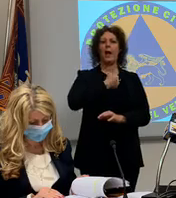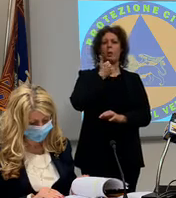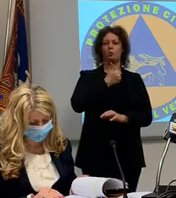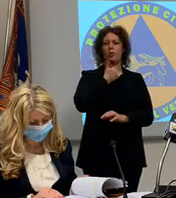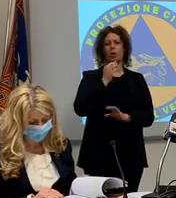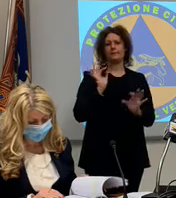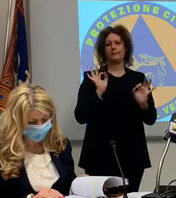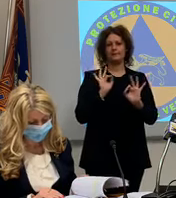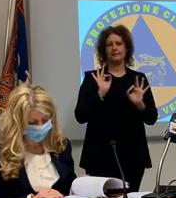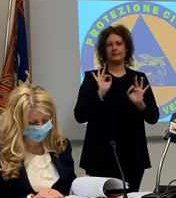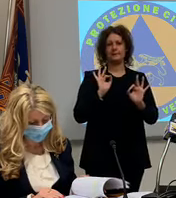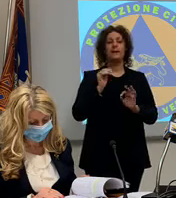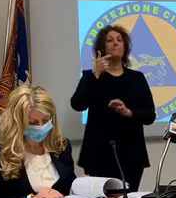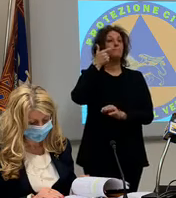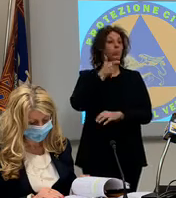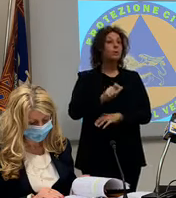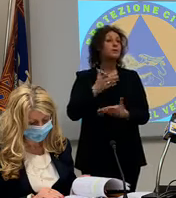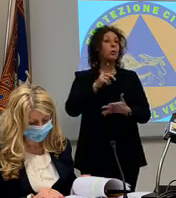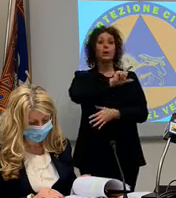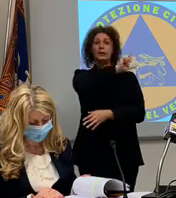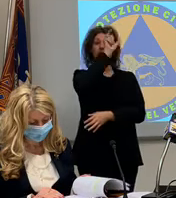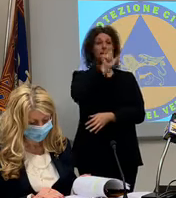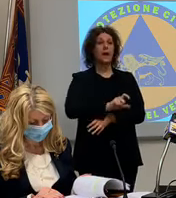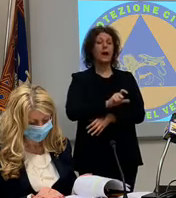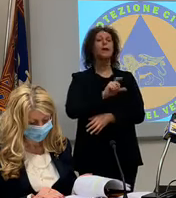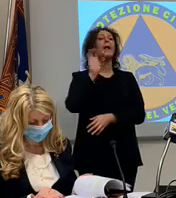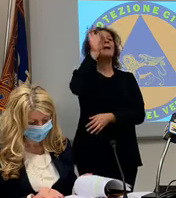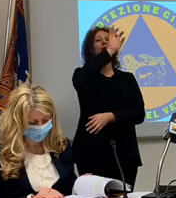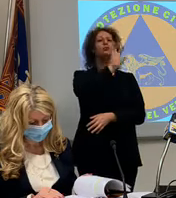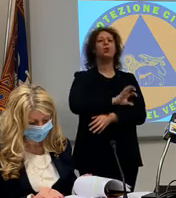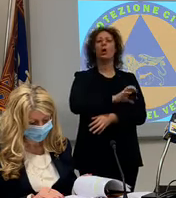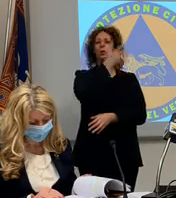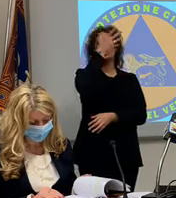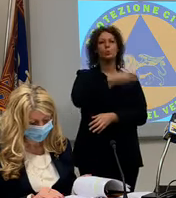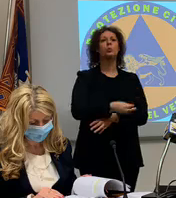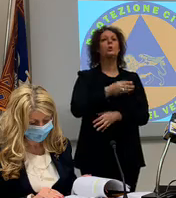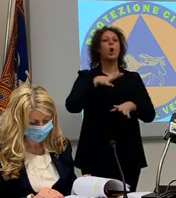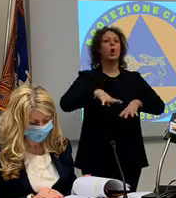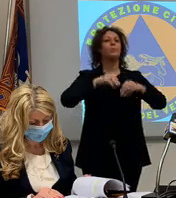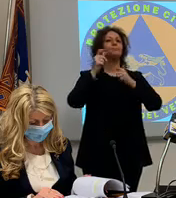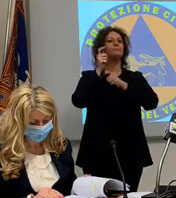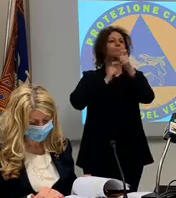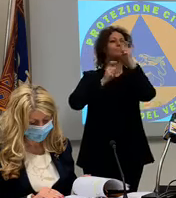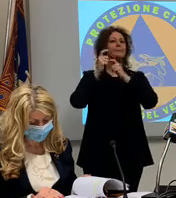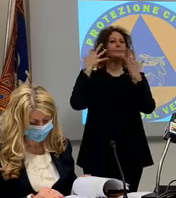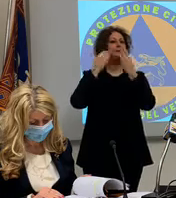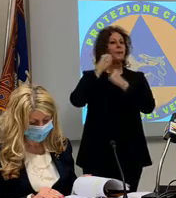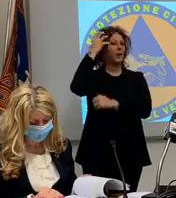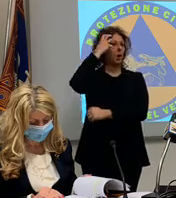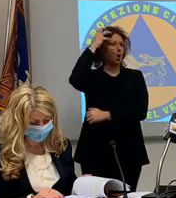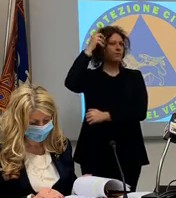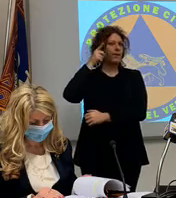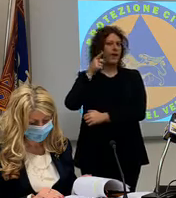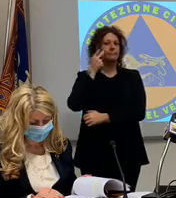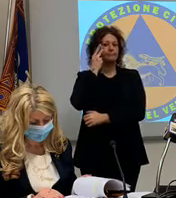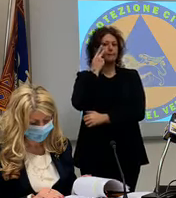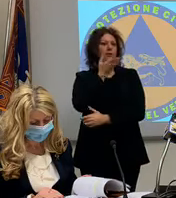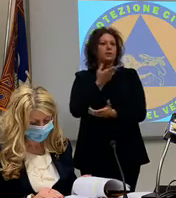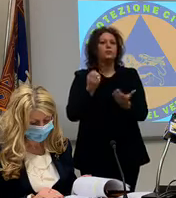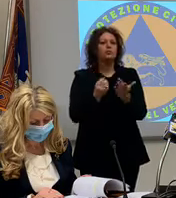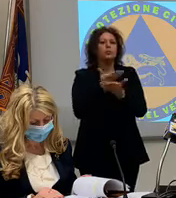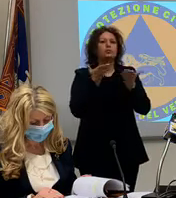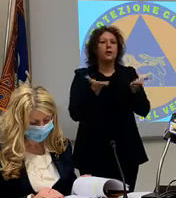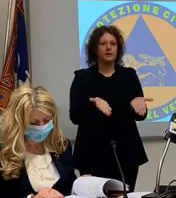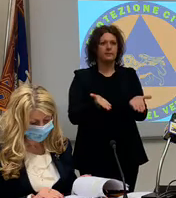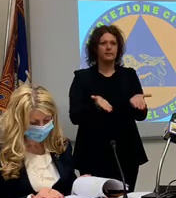un'interlocuzione di tutte le regioni italiane con il governo e rispetto a quello che che che sta accadendo